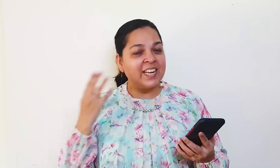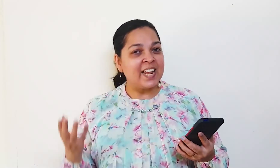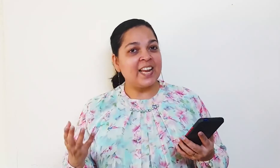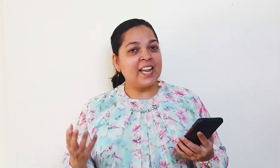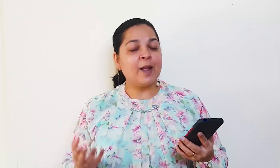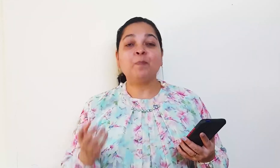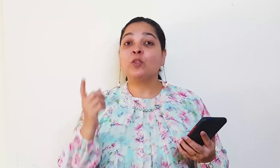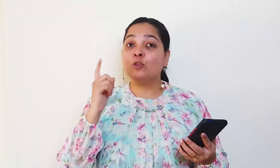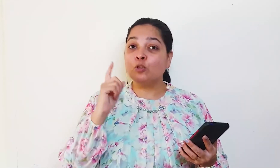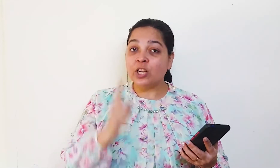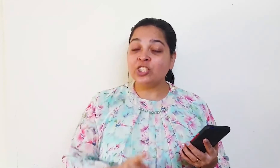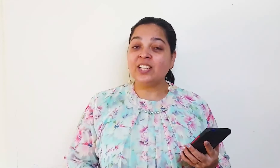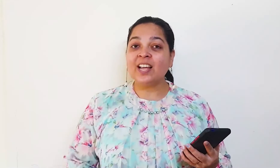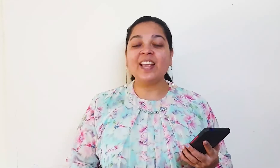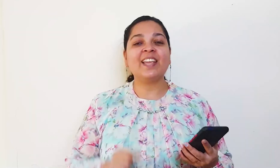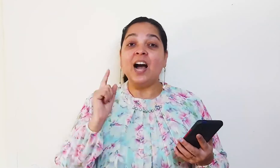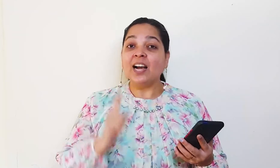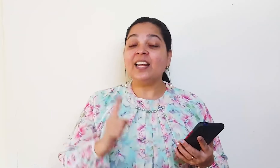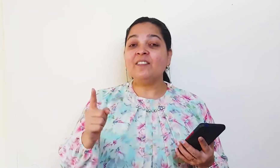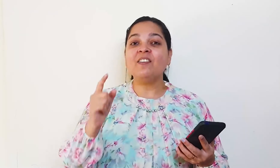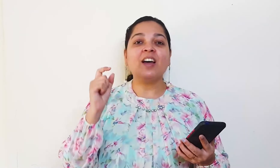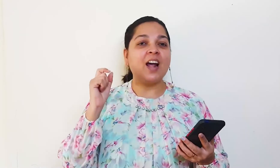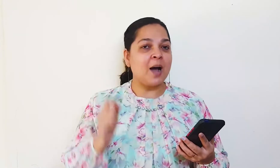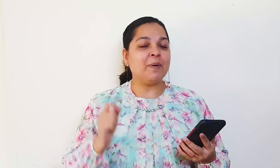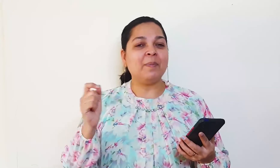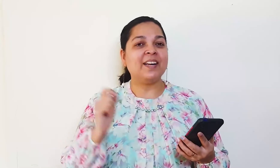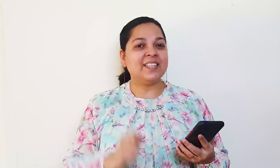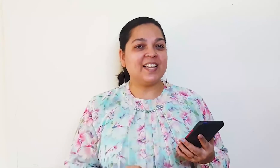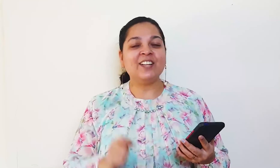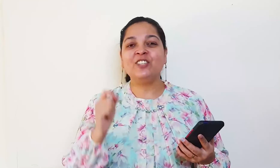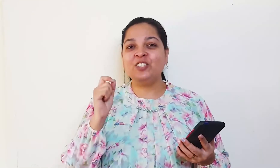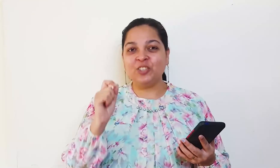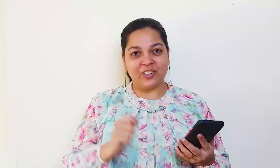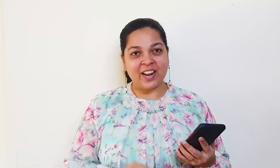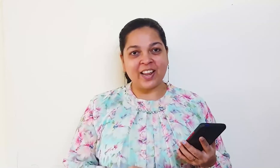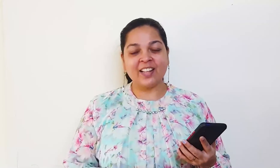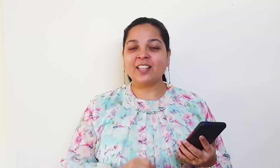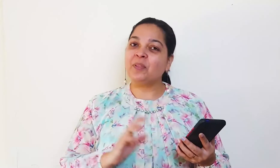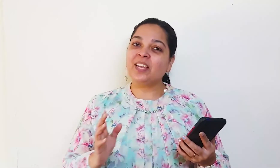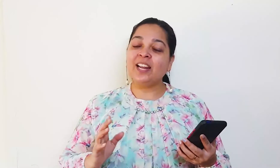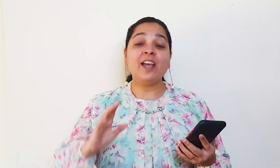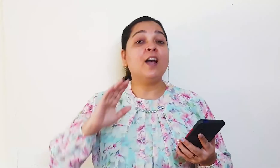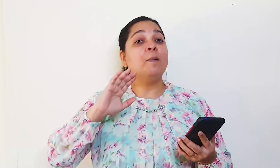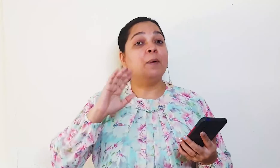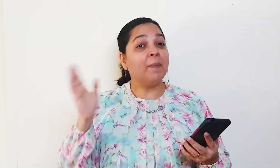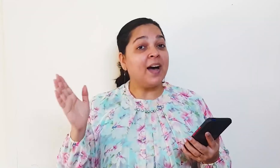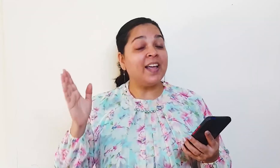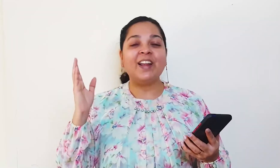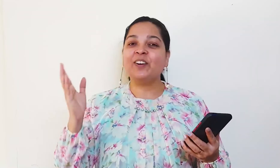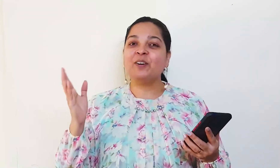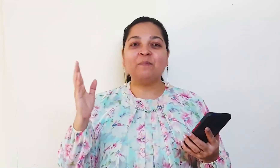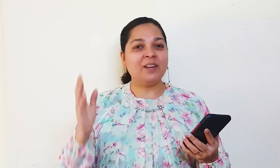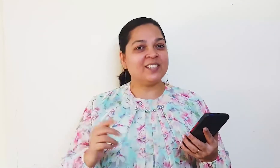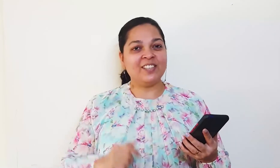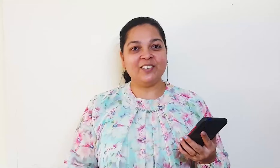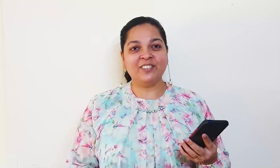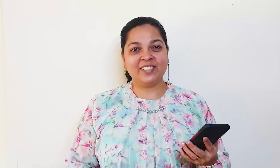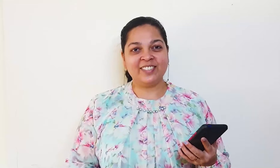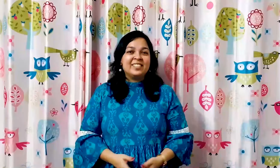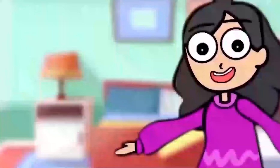तपाईँ फेरि पनि हामीसँग जोडिनु हुनेछ त्यतिखेरसम्मको लागि बाई परमेश्वरले यहाँहरूलाई आशिष दिनुभएको होस् गॉड ब्लेस